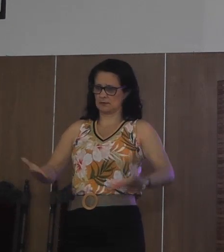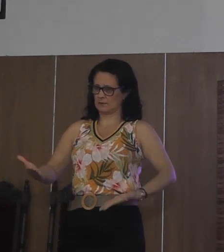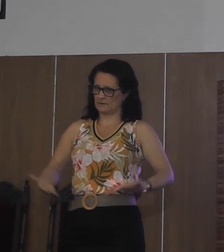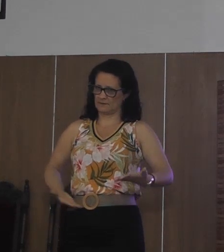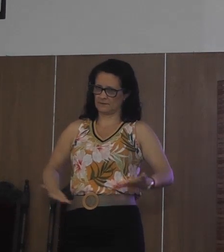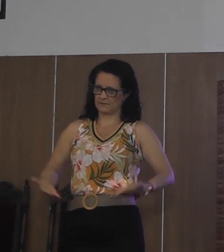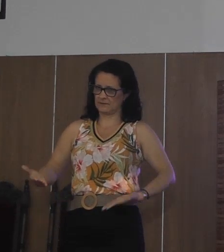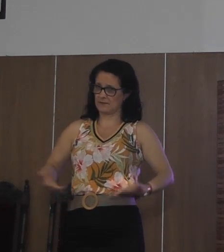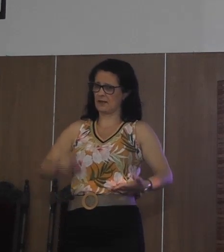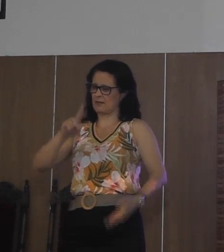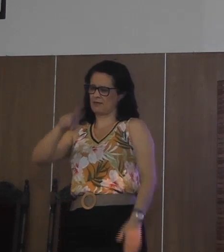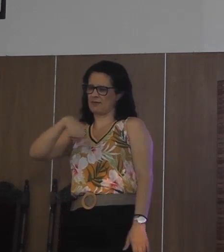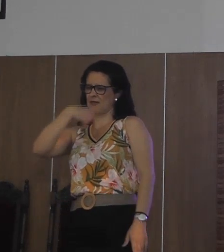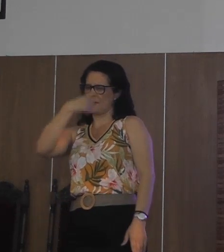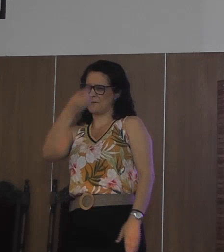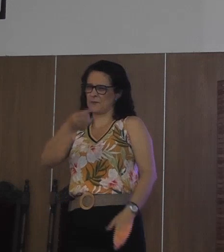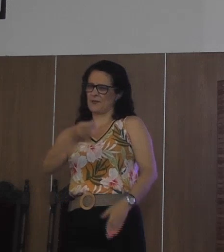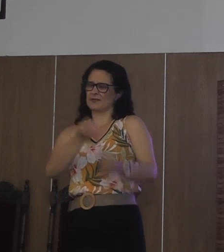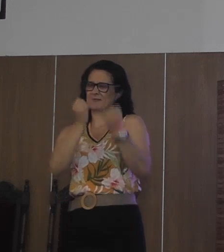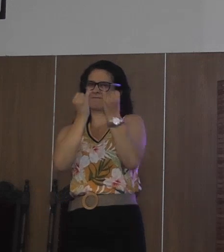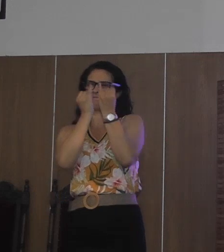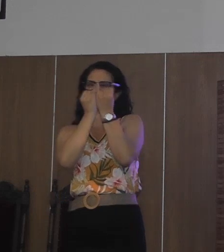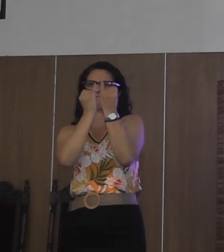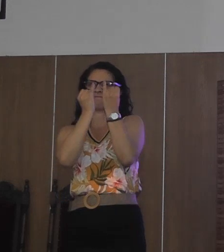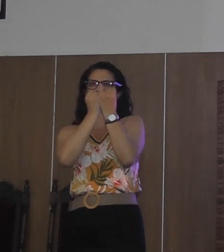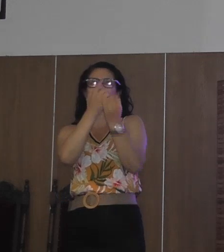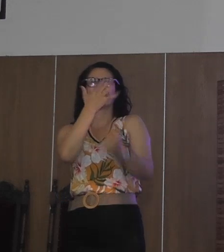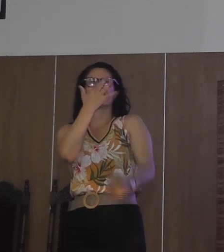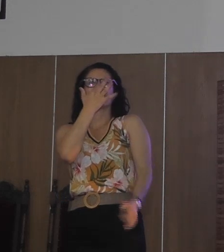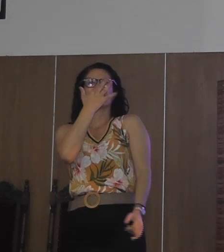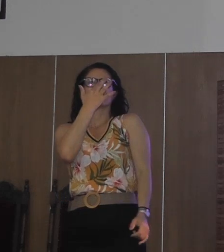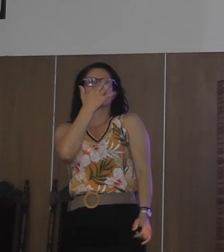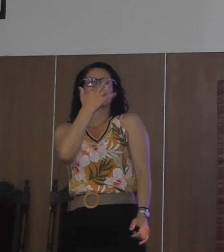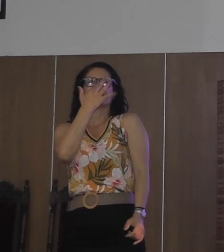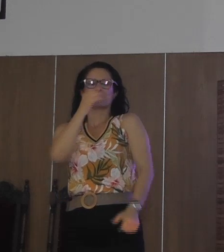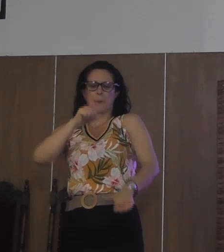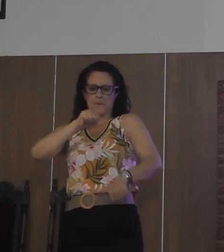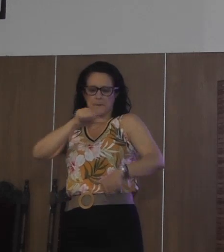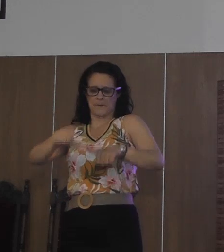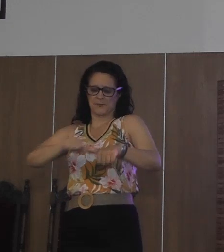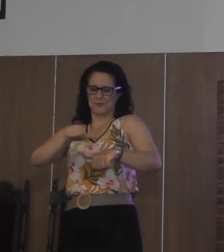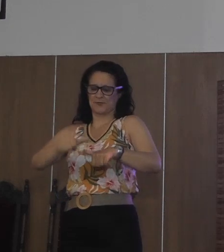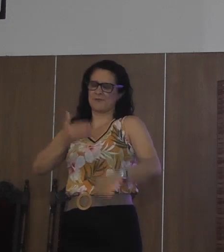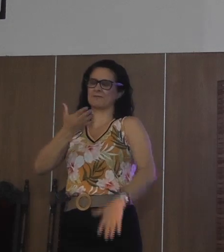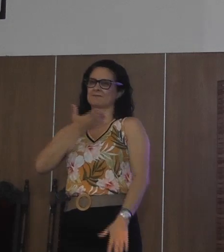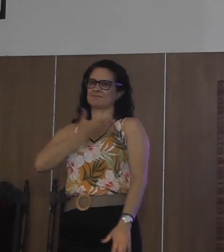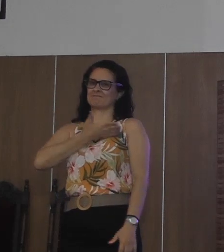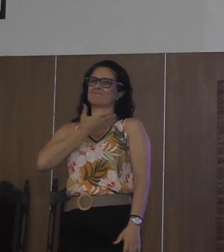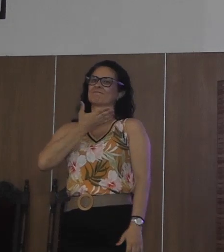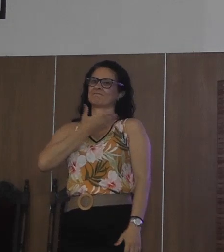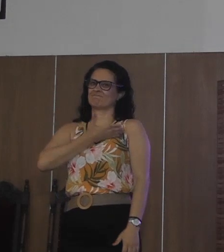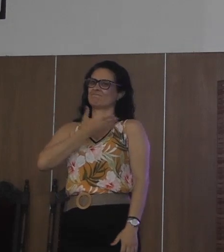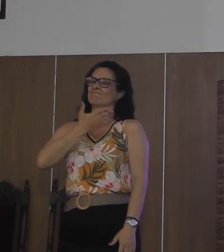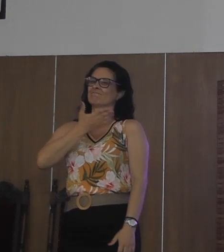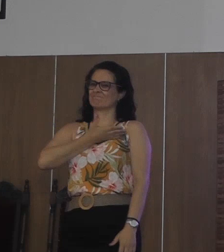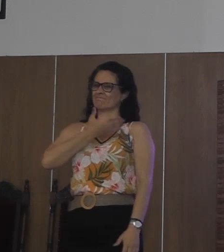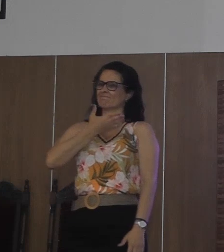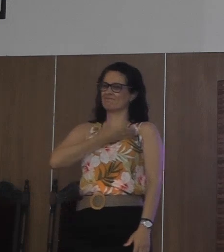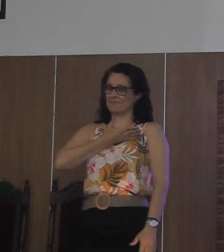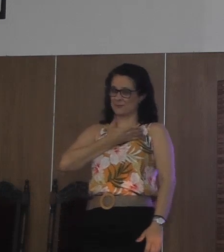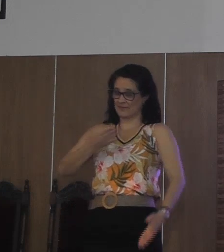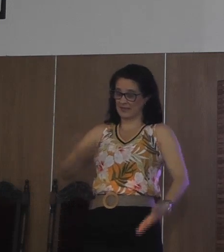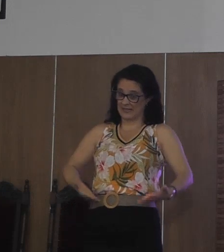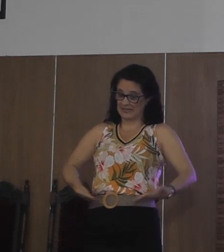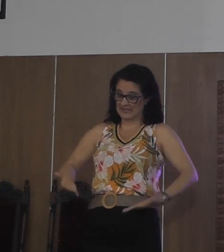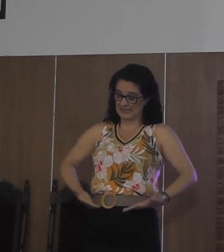Depois que ele fala assim, já não vos chamarei mais de servos, mas agora vocês serão meus amigos. Ei, de servo já subiu um